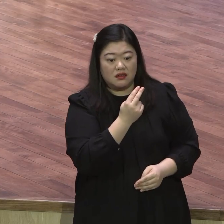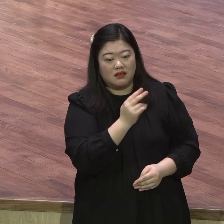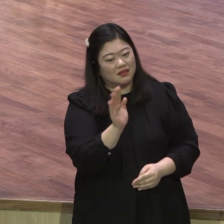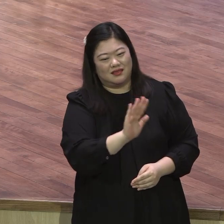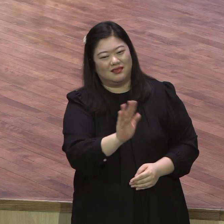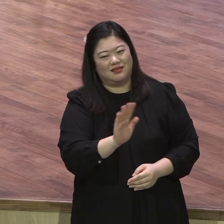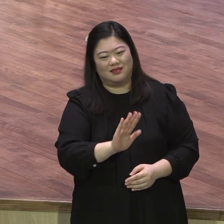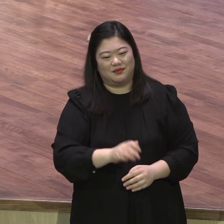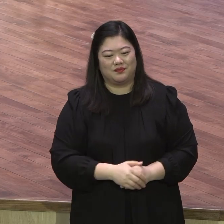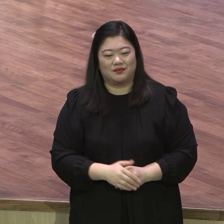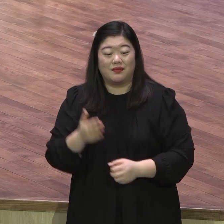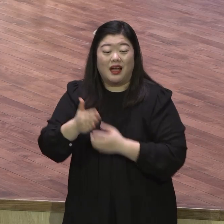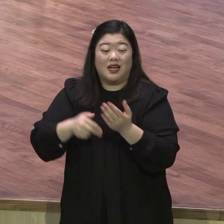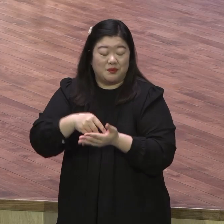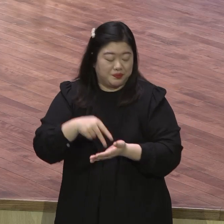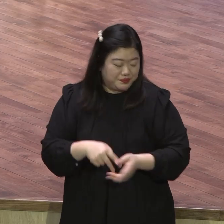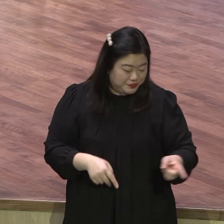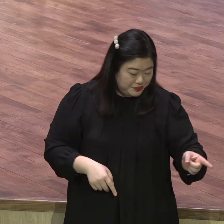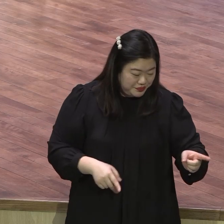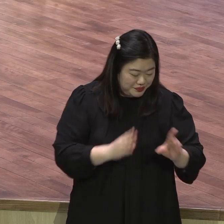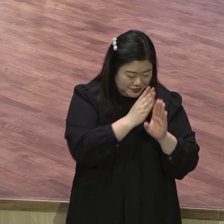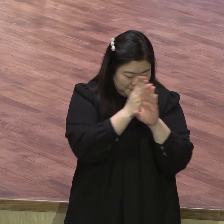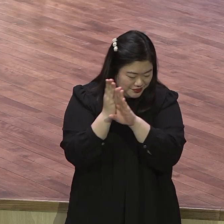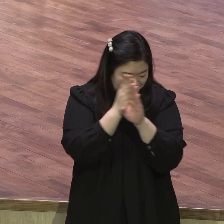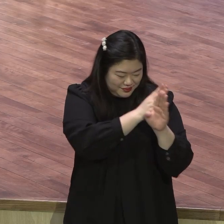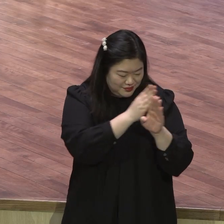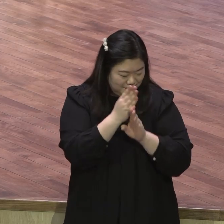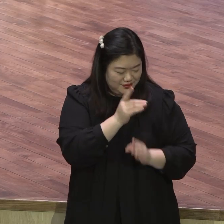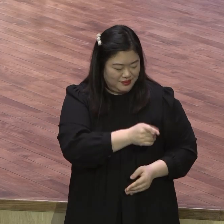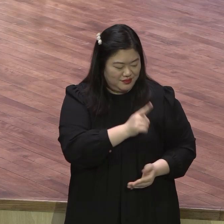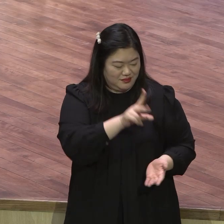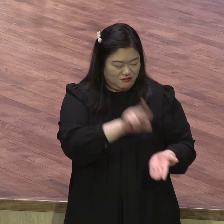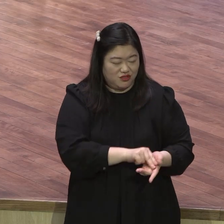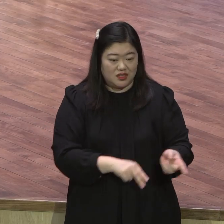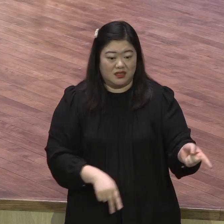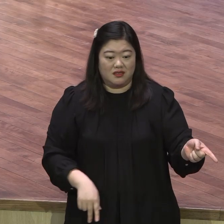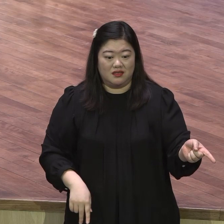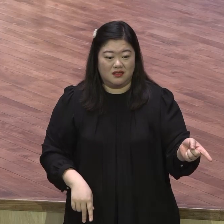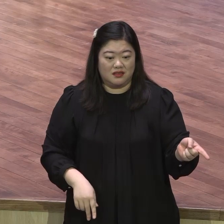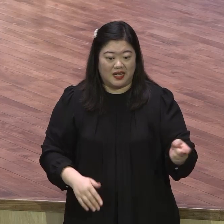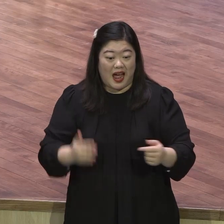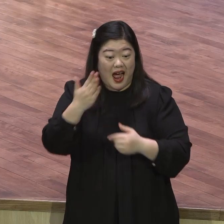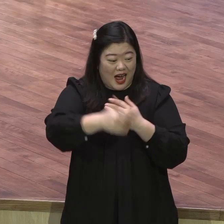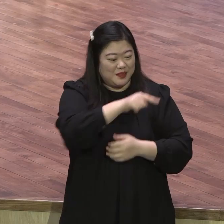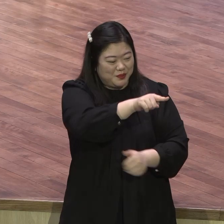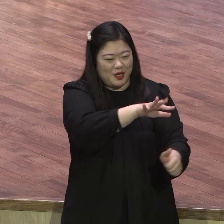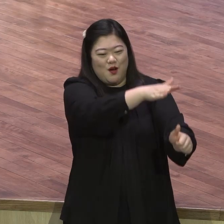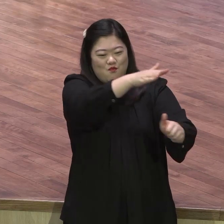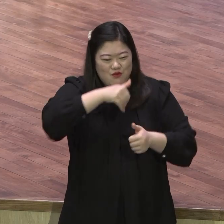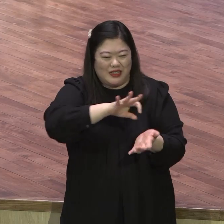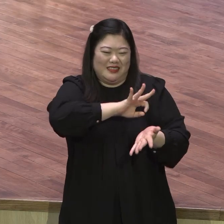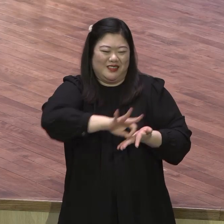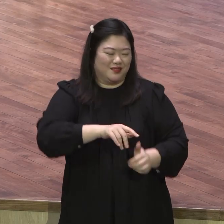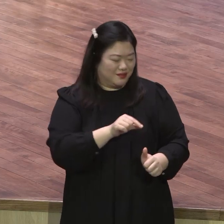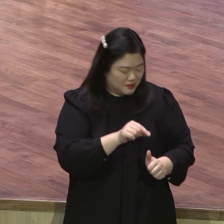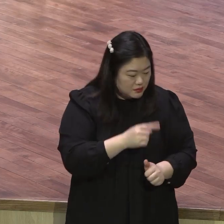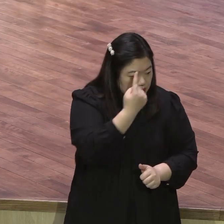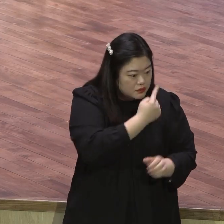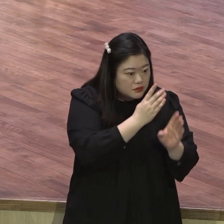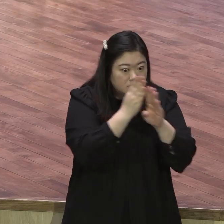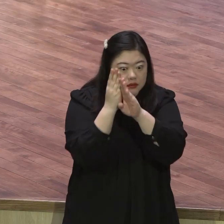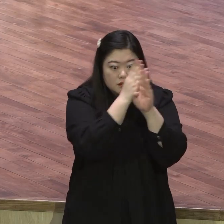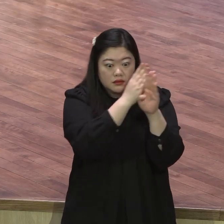이런 사람 설 수가 없어요. 지우려야 됩니다. 하나님 서야 되는데 예를 얼마나 주 소중합니까. 예수가 걸스도를